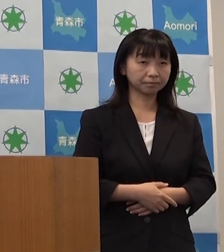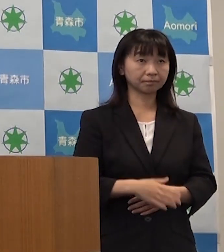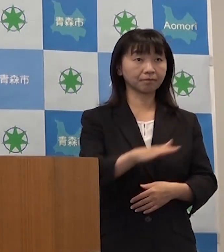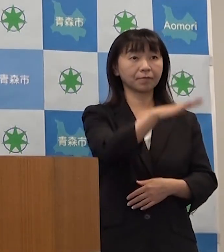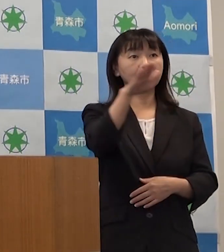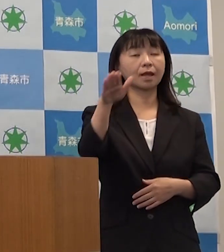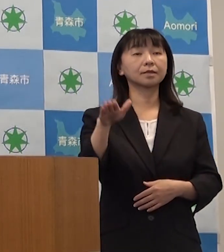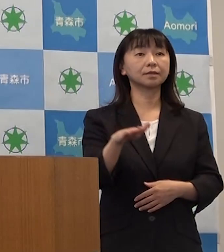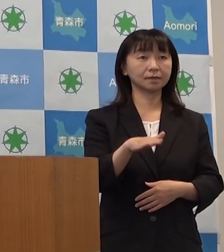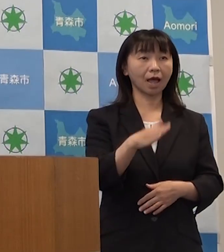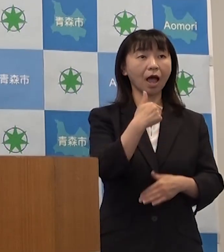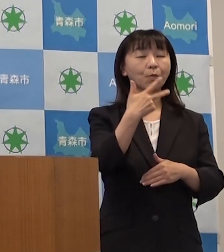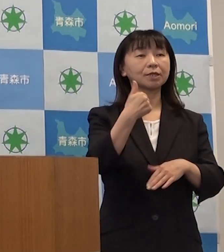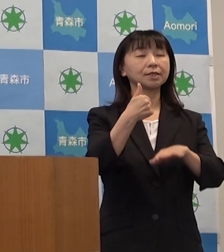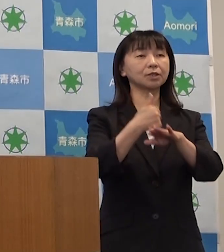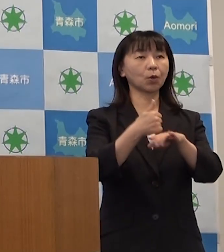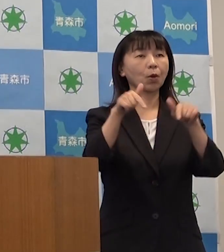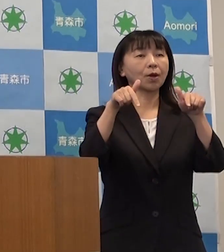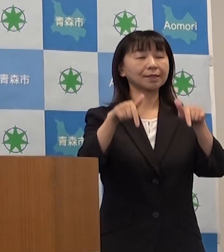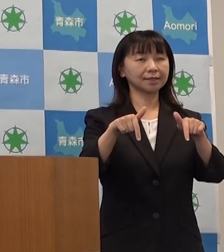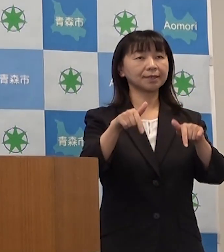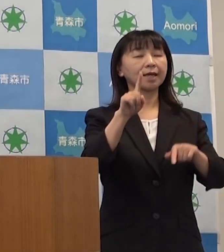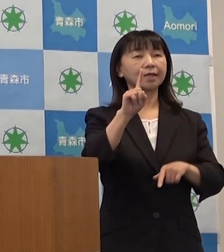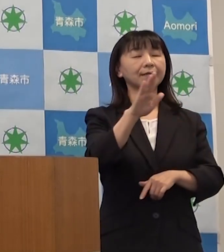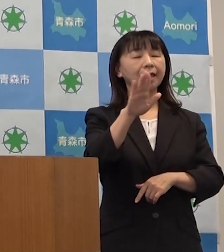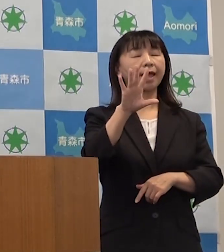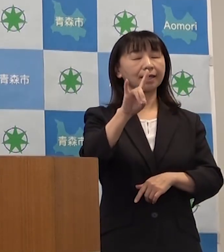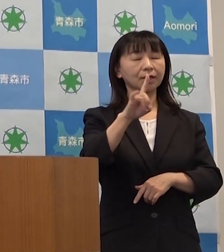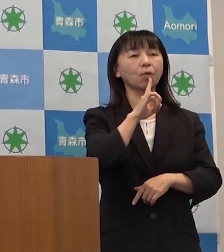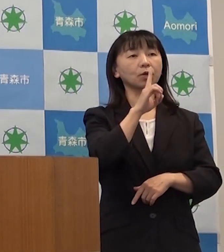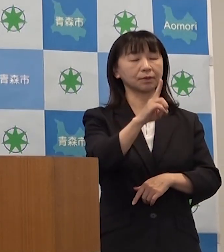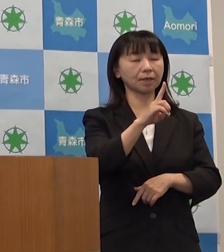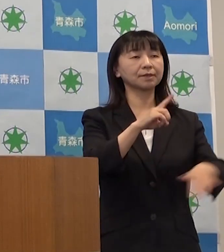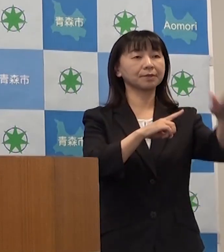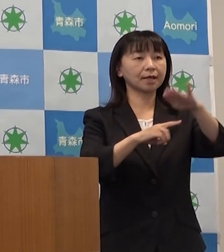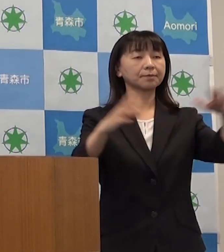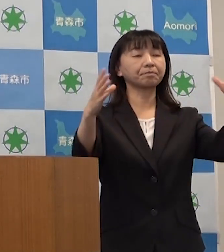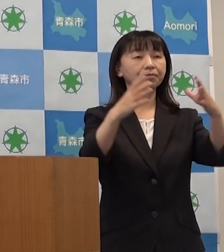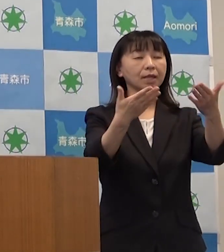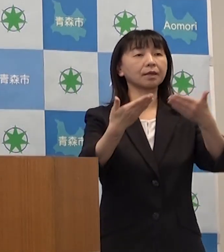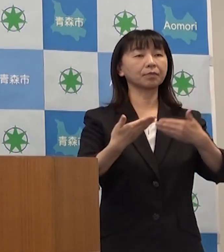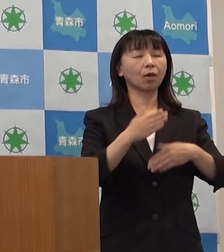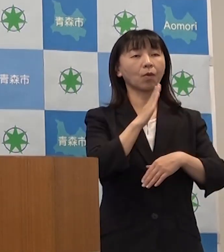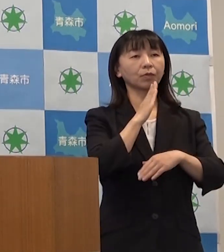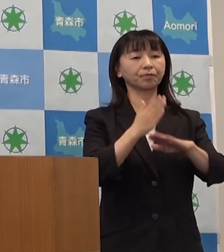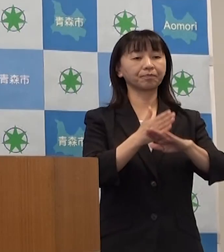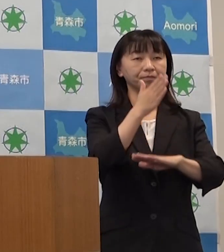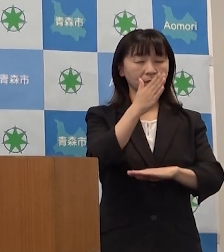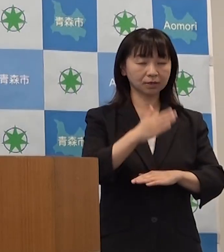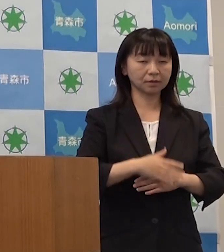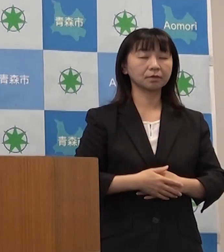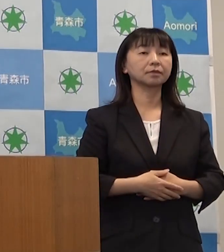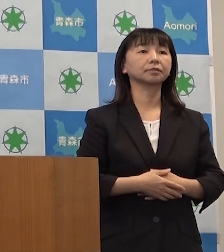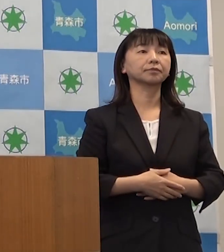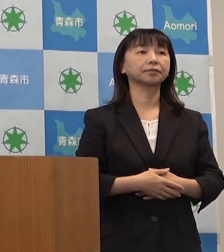皆様青森市長の西秀樹でございます。本日はお集まりをいただきまして誠にありがとうございます